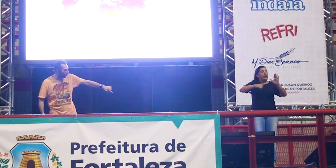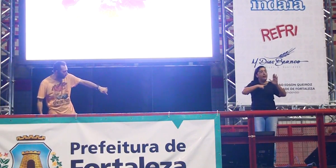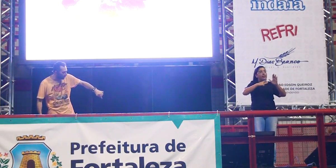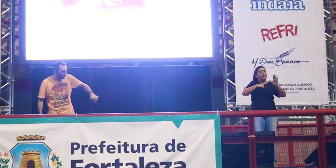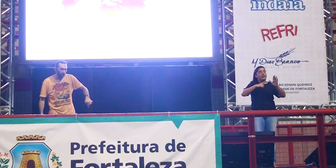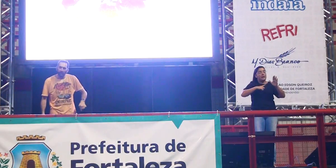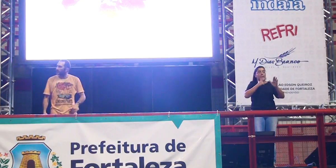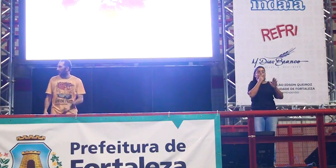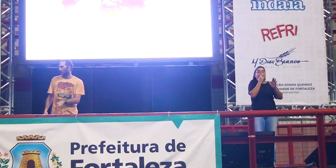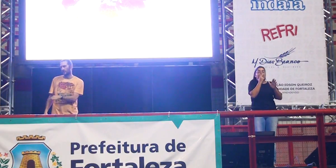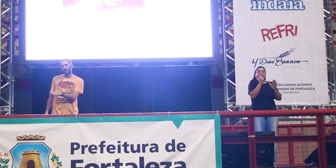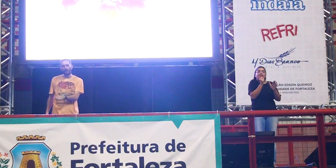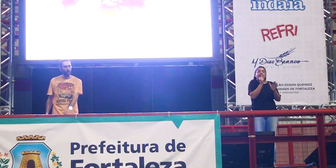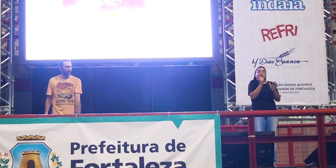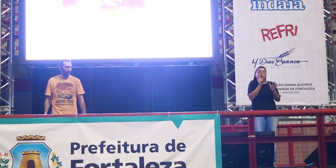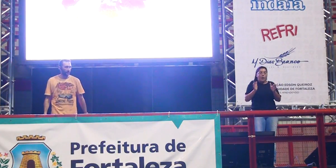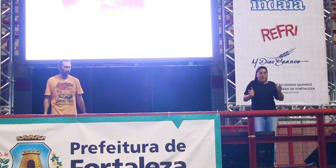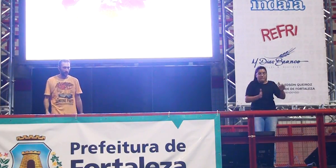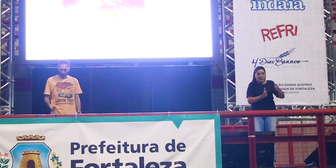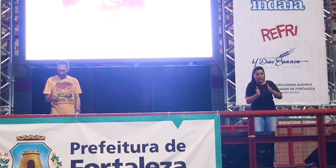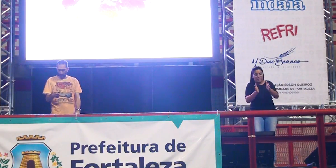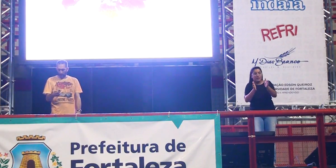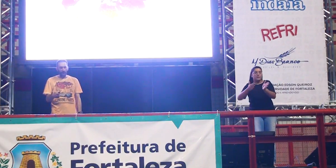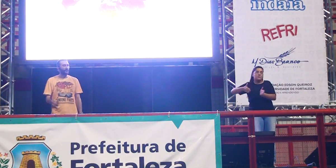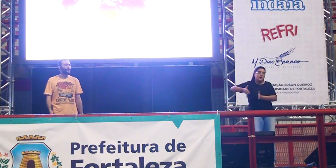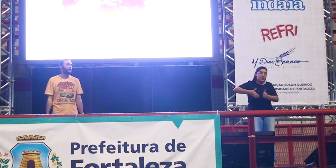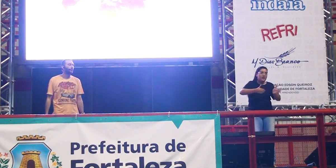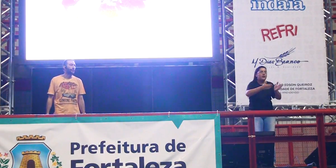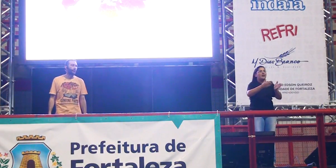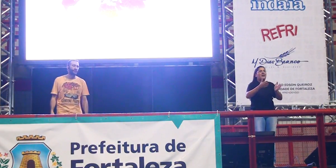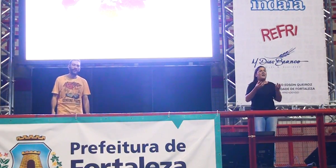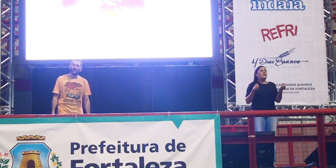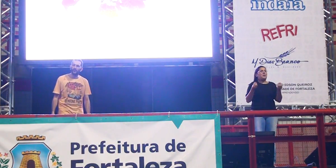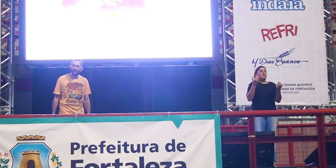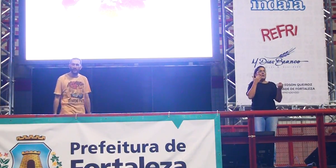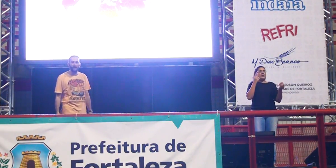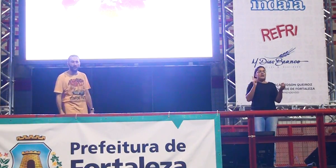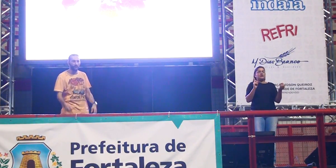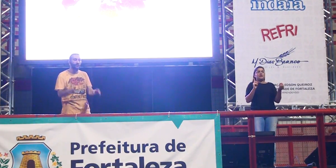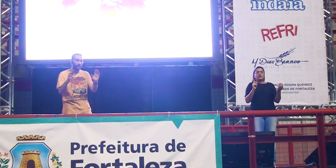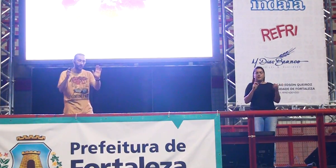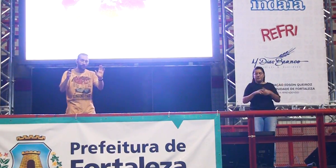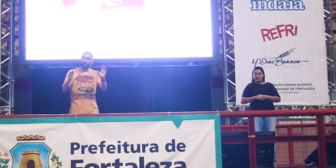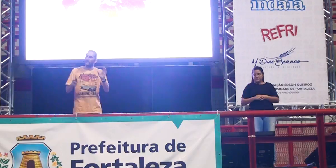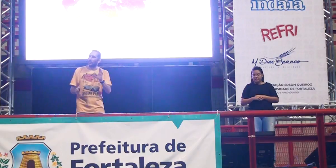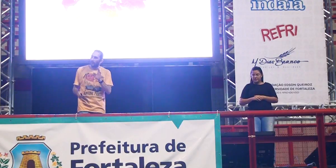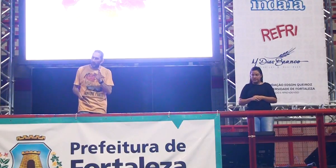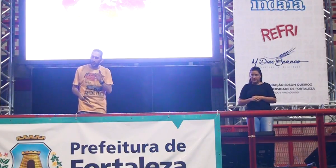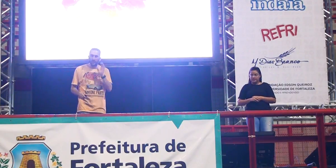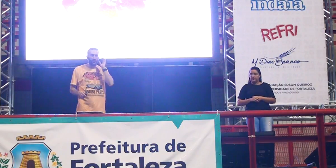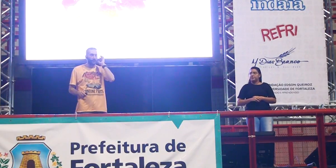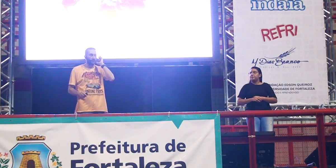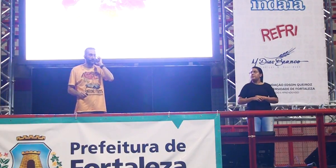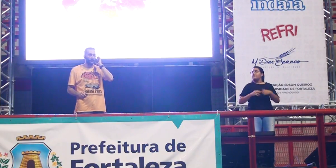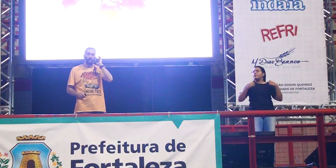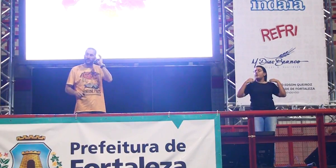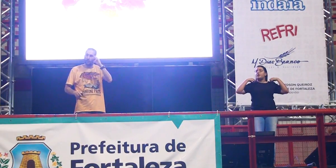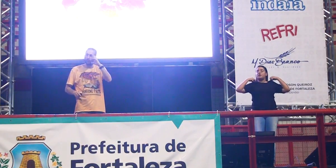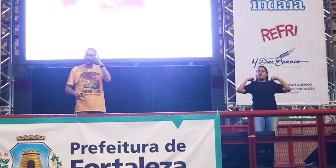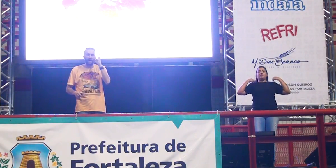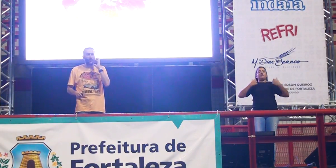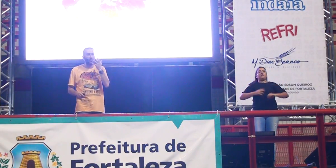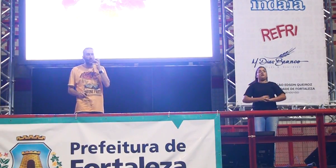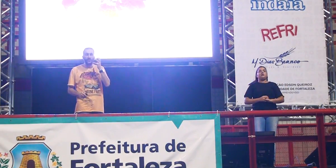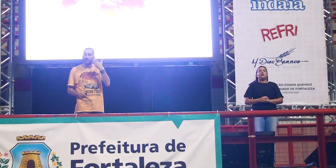espécie de rio que sai de uma região para outra. Professor, não estou conseguindo visualizar isso. Bom, se alguém aqui